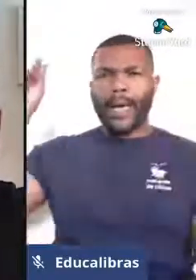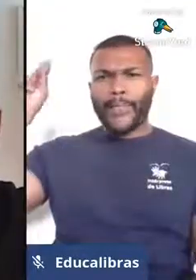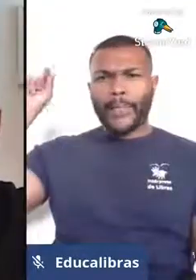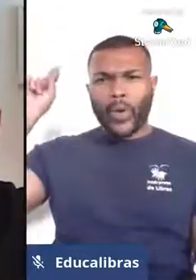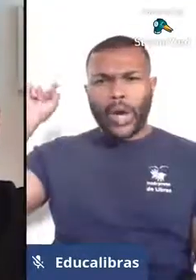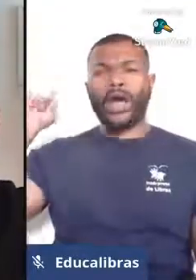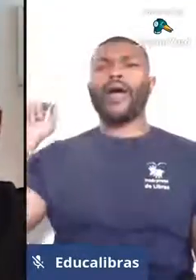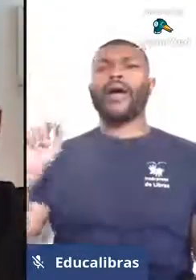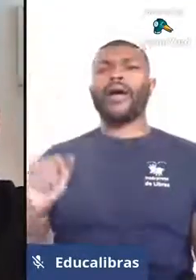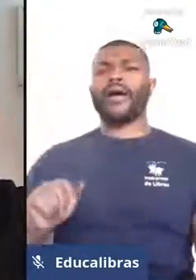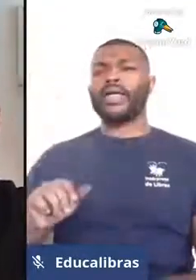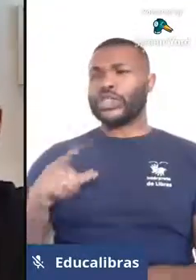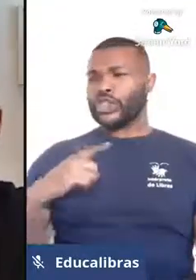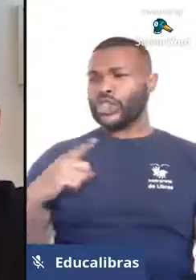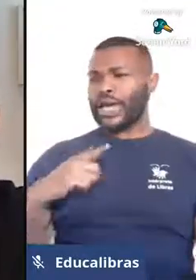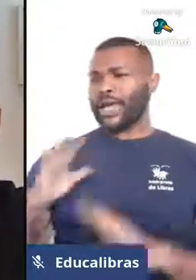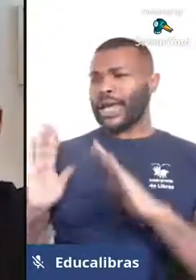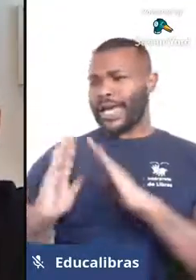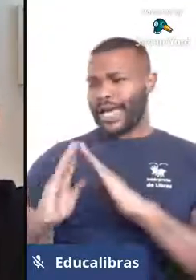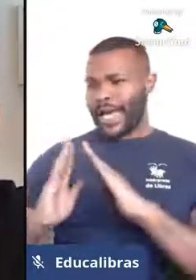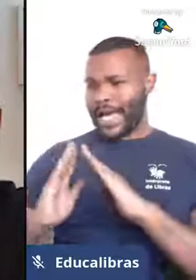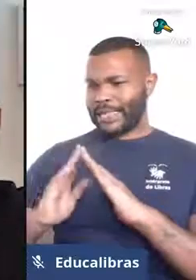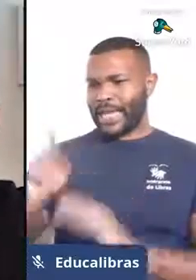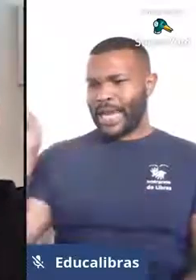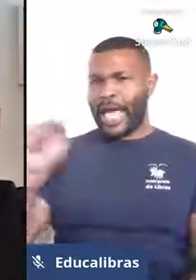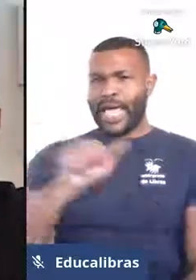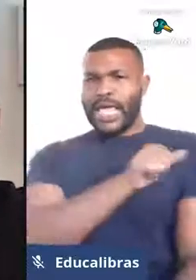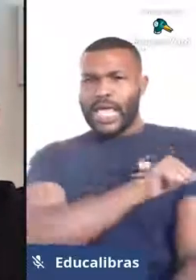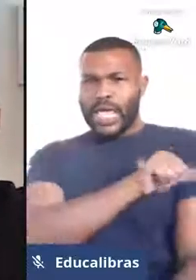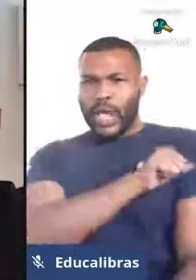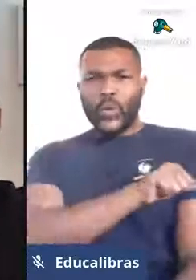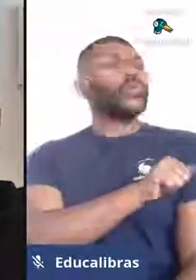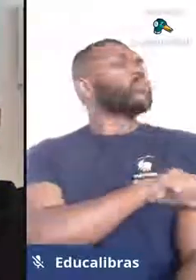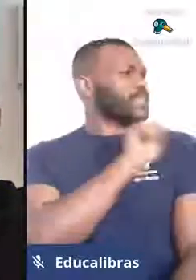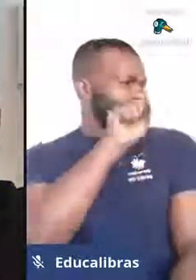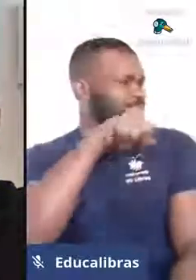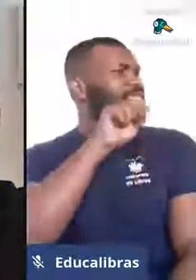casa, vocês tinham uma casa no Rio de Janeiro, não tinham? Exatamente.